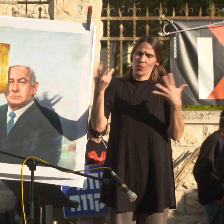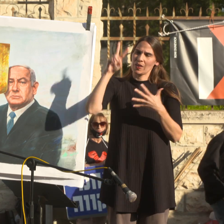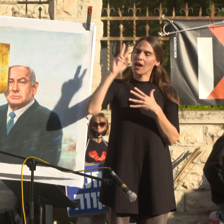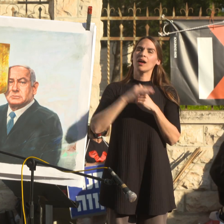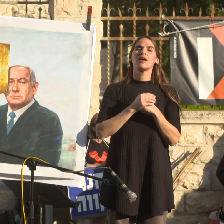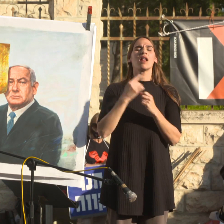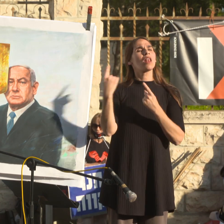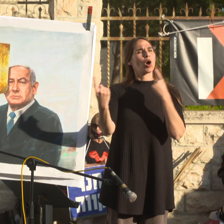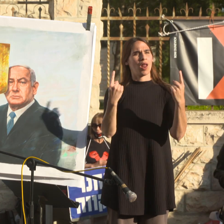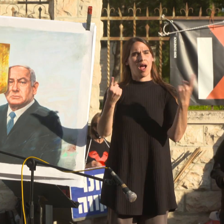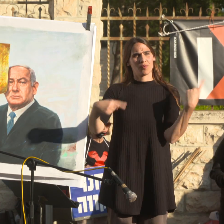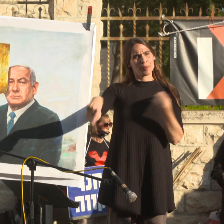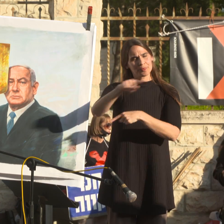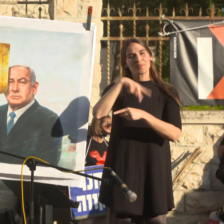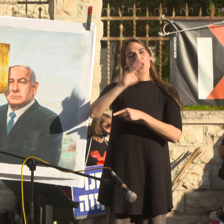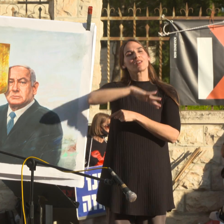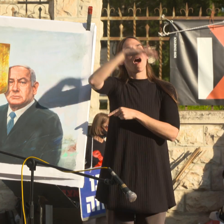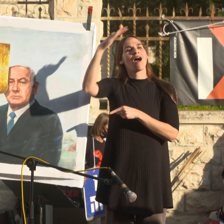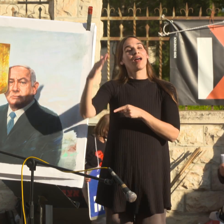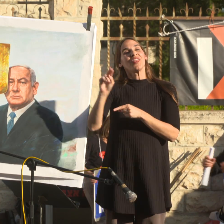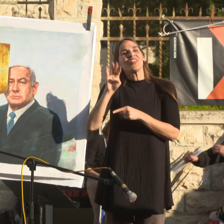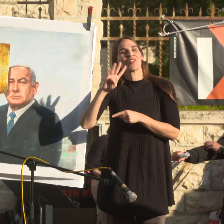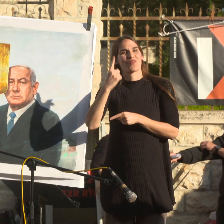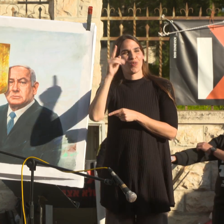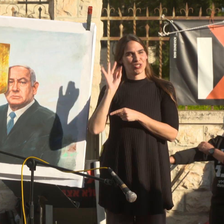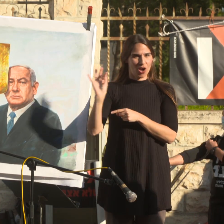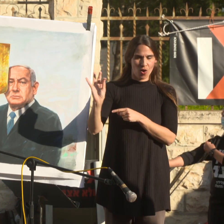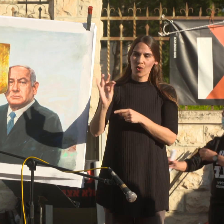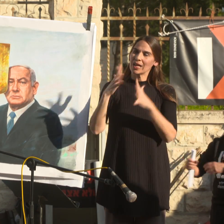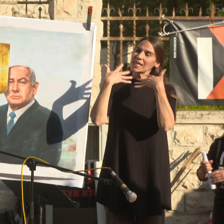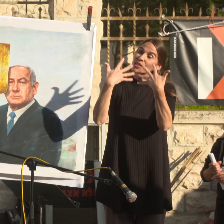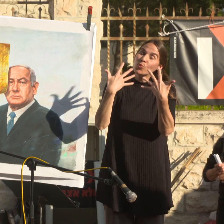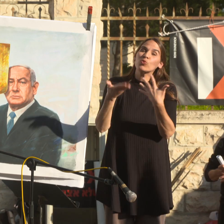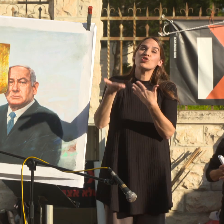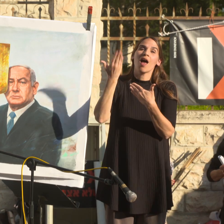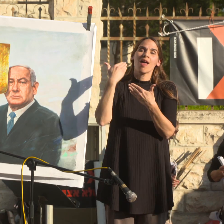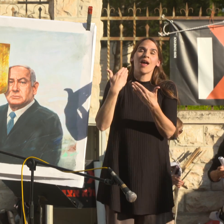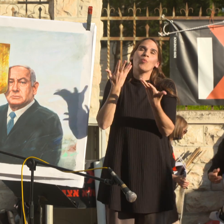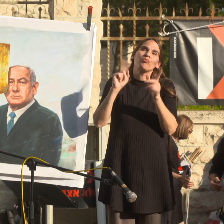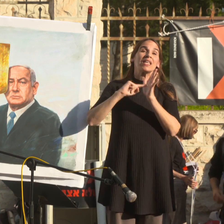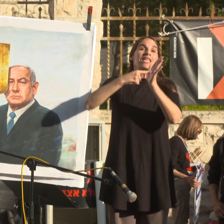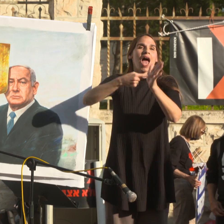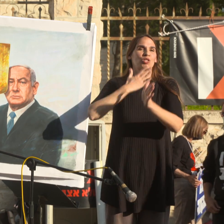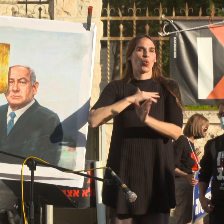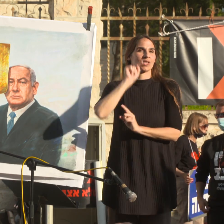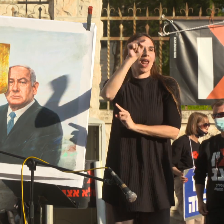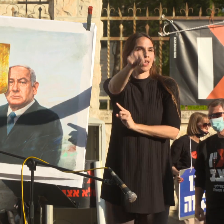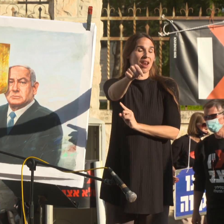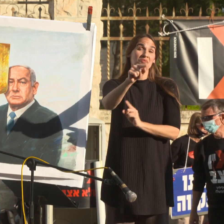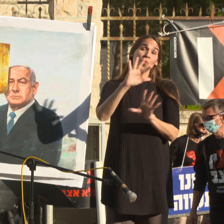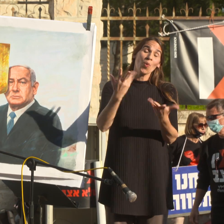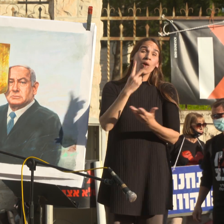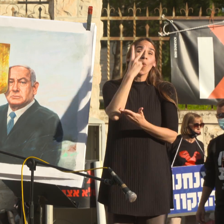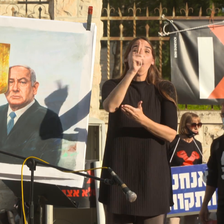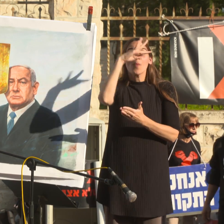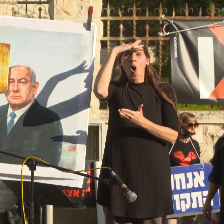ובעצם לכל אחד ואחד מאיתנו יש את הנבו שלו, יש את הסיפור של היעד שאליו הוא רוצה להגיע, אולי הוא גם יראה